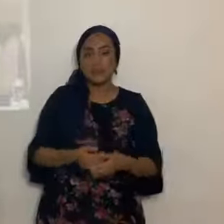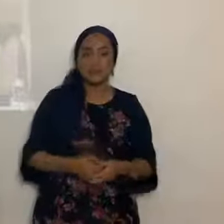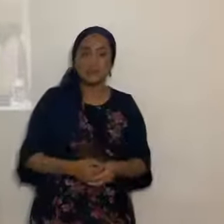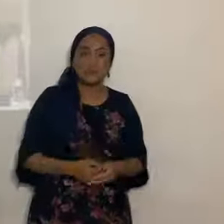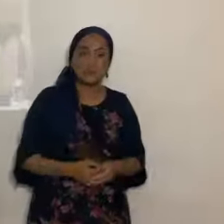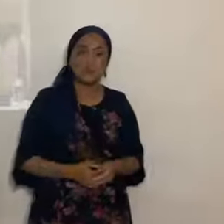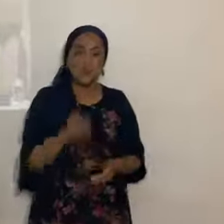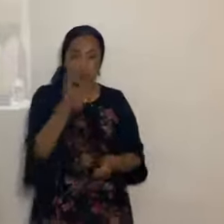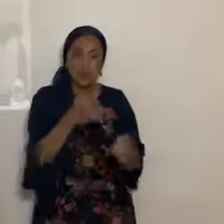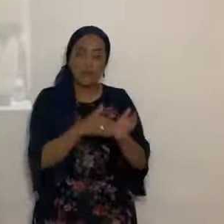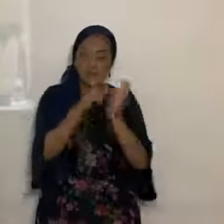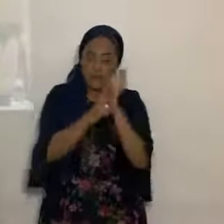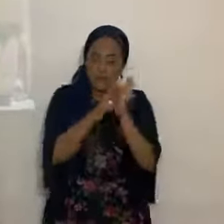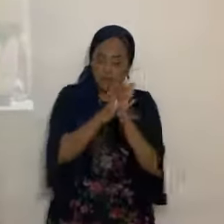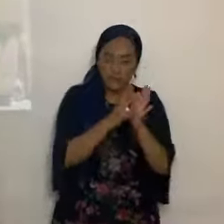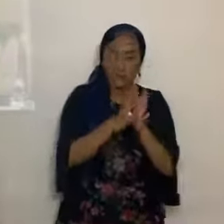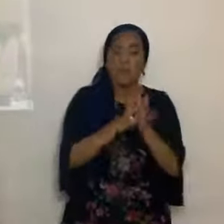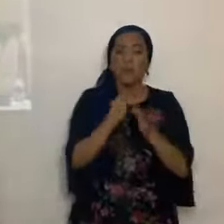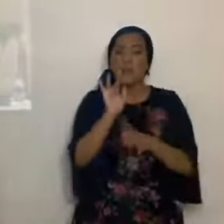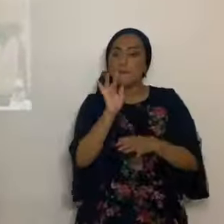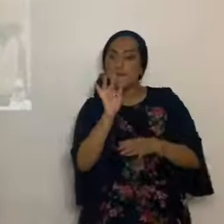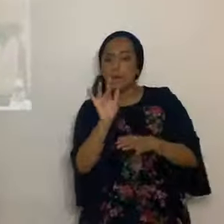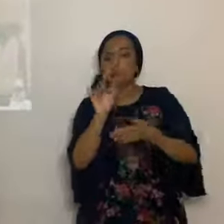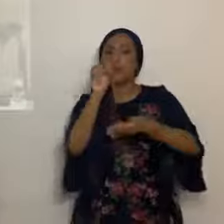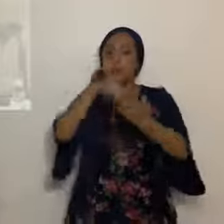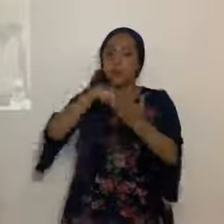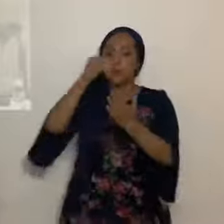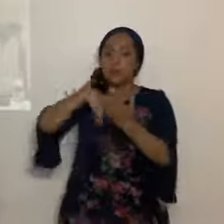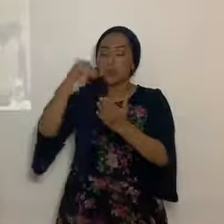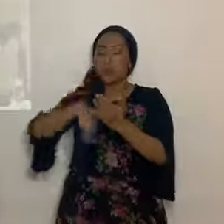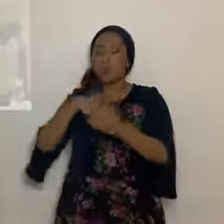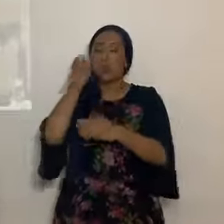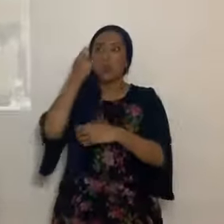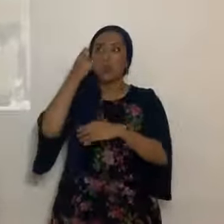repetitivos, vean otra vez el tema, váyanle poniendo pausa. Ahora,